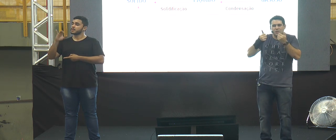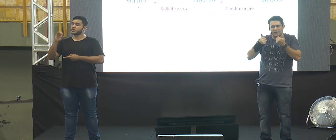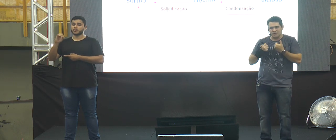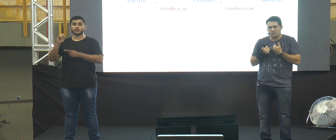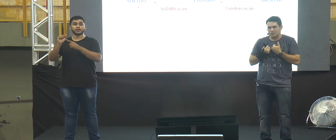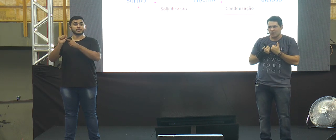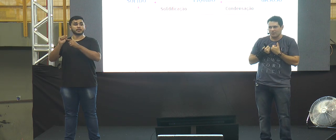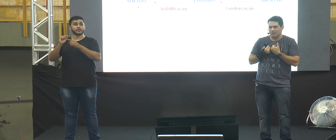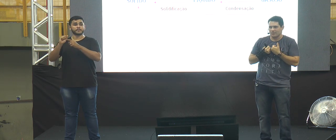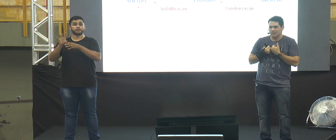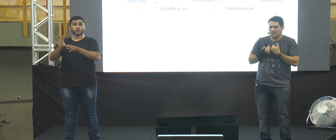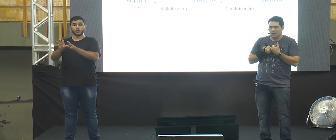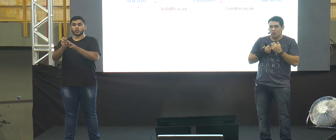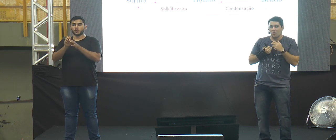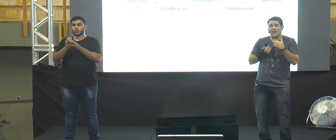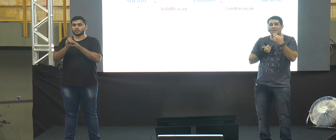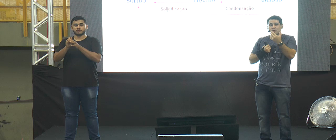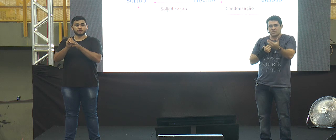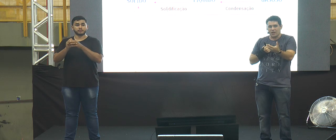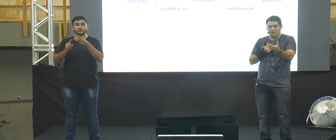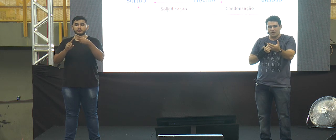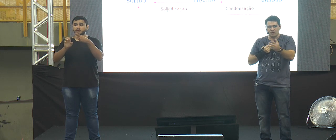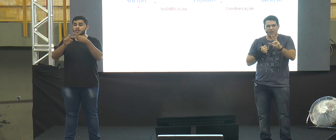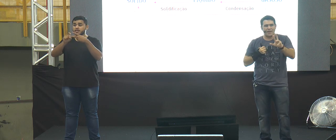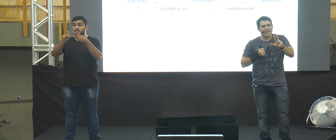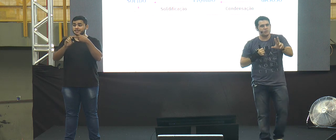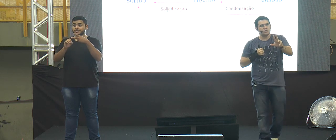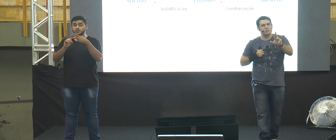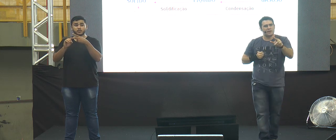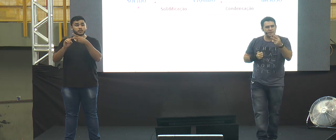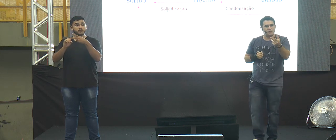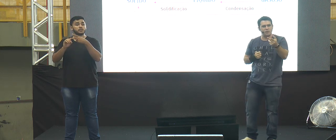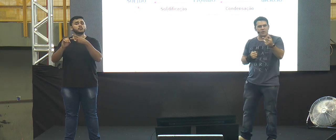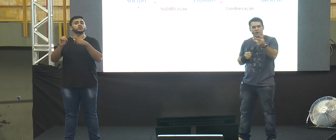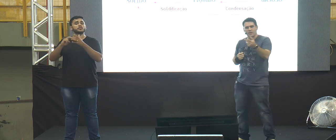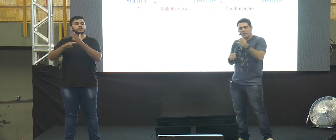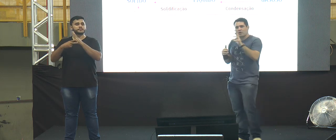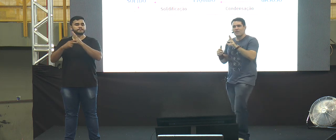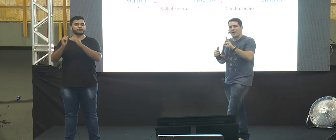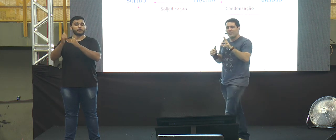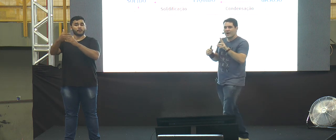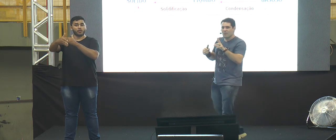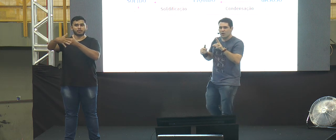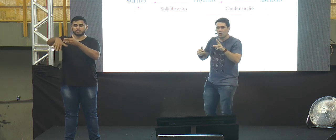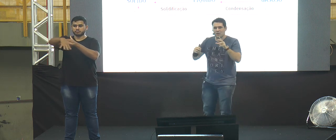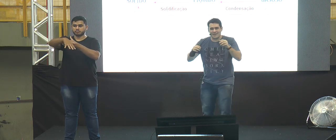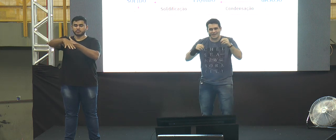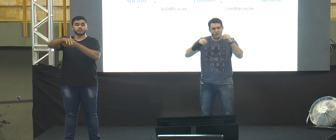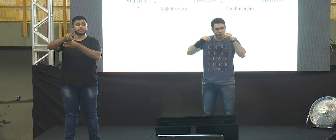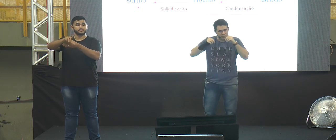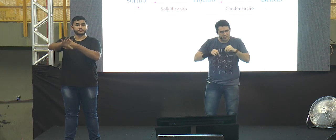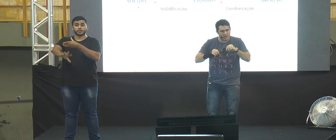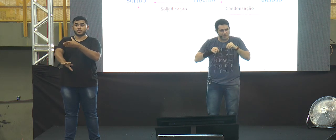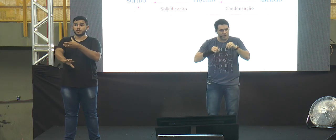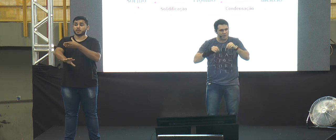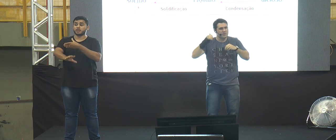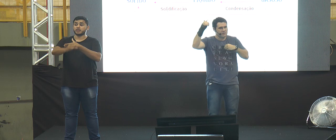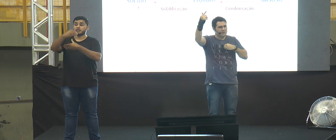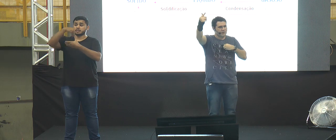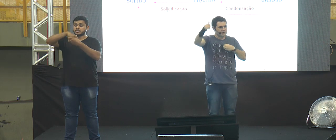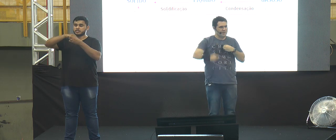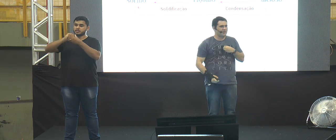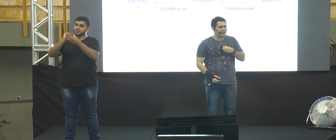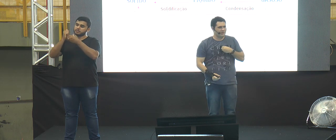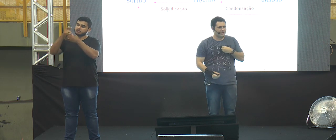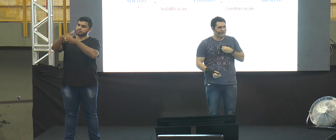e traz para dentro do sistema. O exotérmico, exo quer dizer fora. Então, ele vai pegar o calor que está dentro do sistema